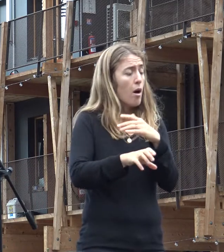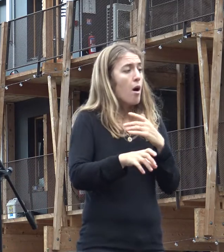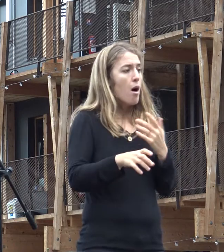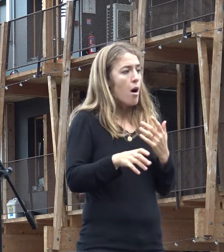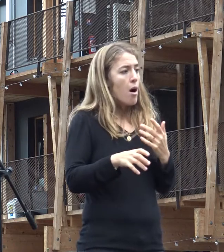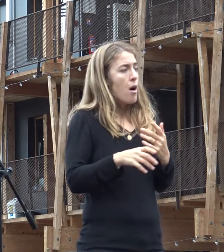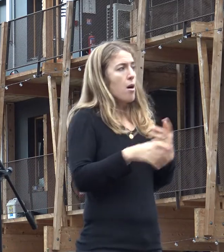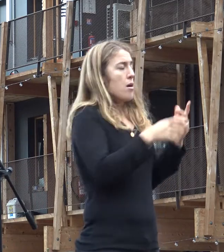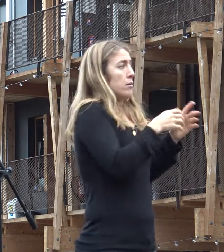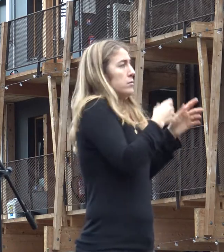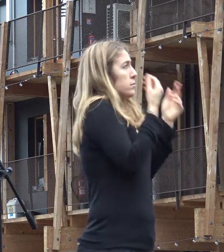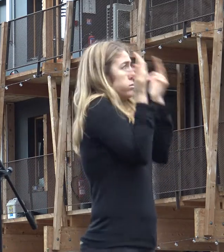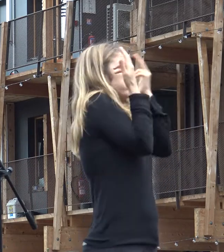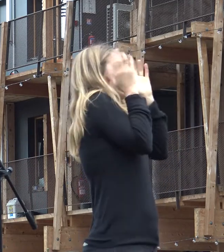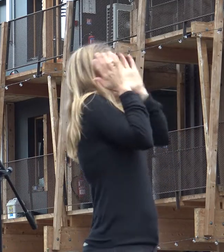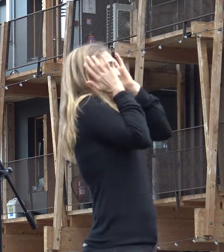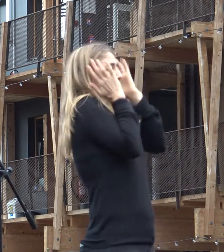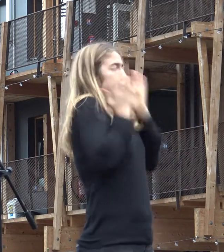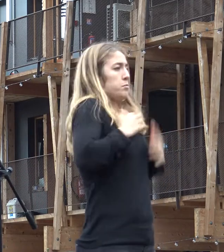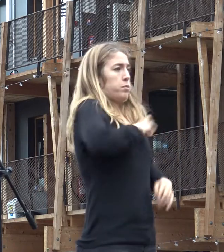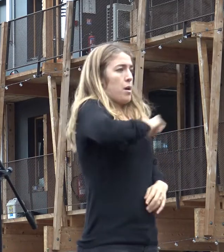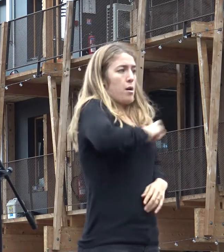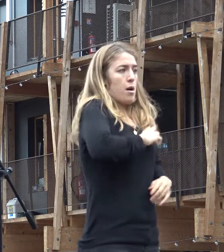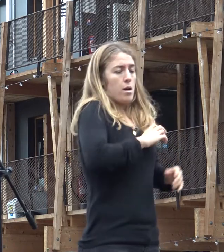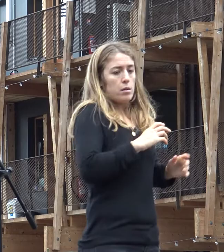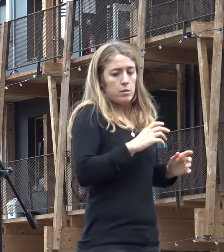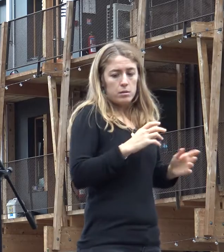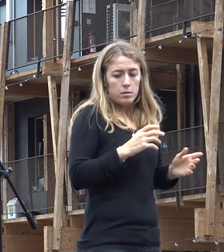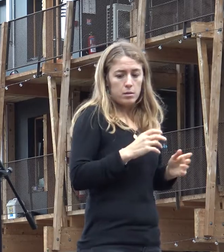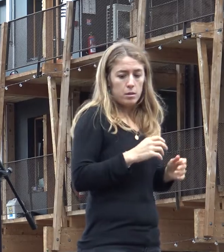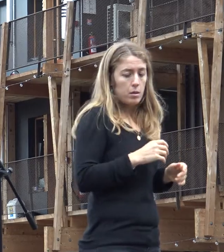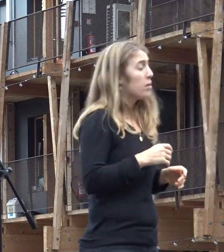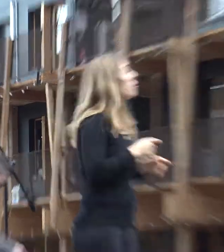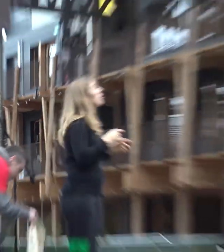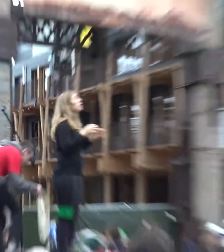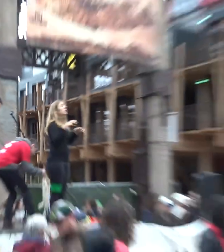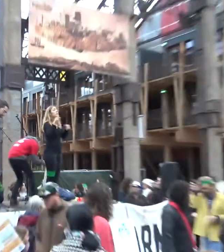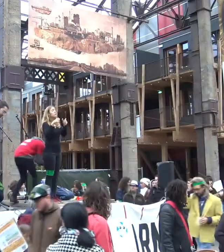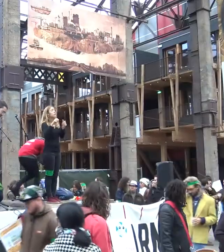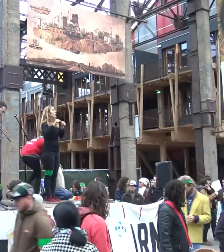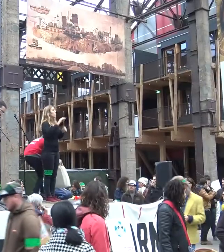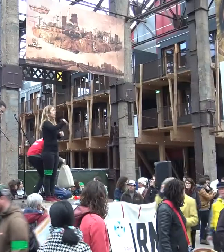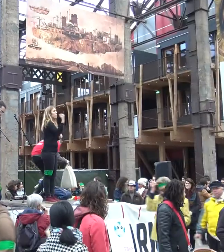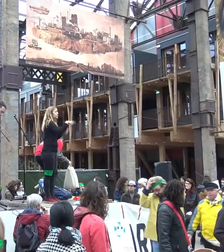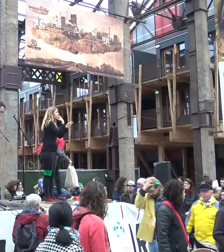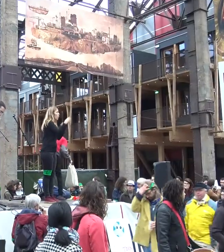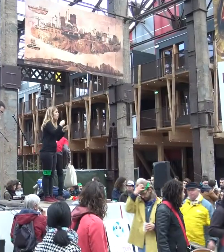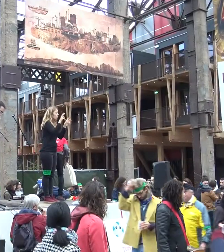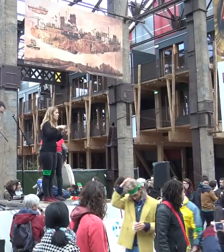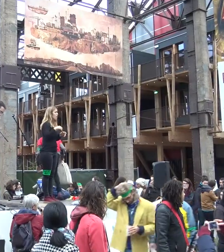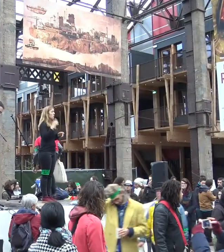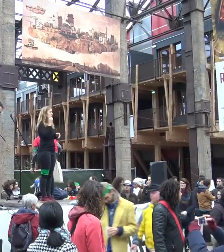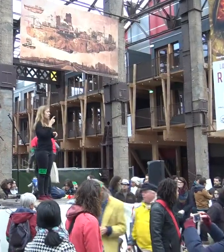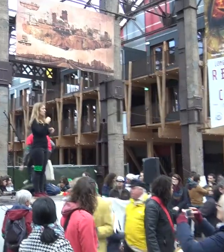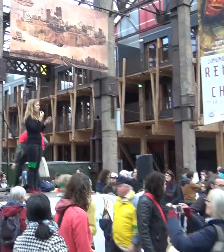et tout, c'est absolument lamentable ce qui se passe. On leur pique les ordinateurs, les portables, on essaie de leur faire